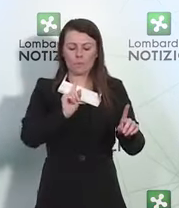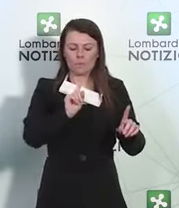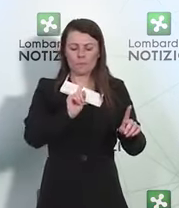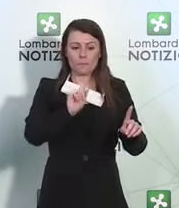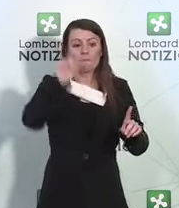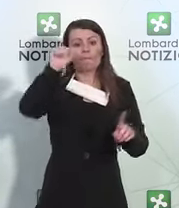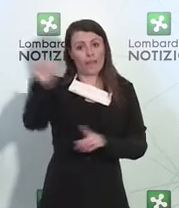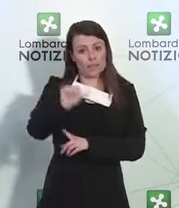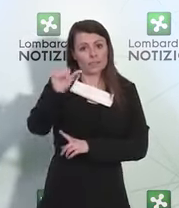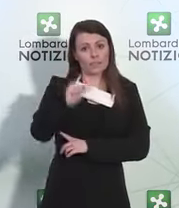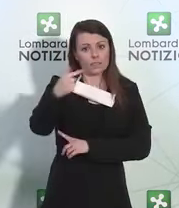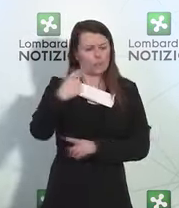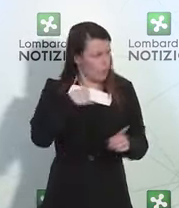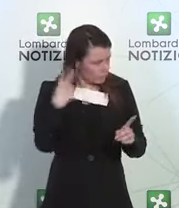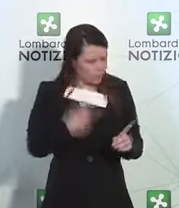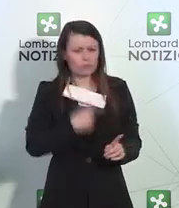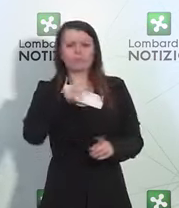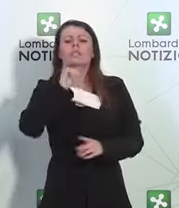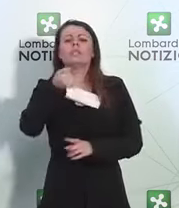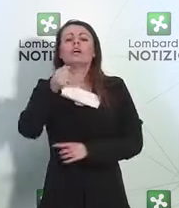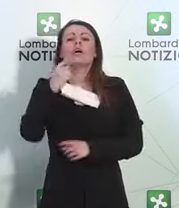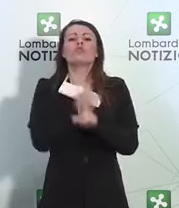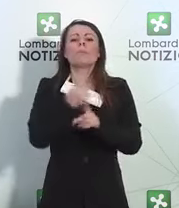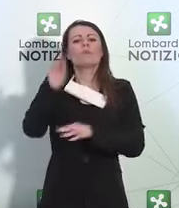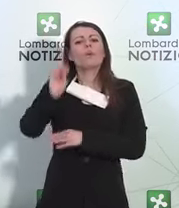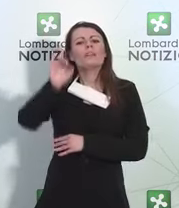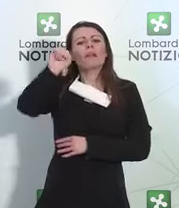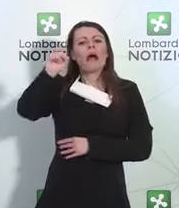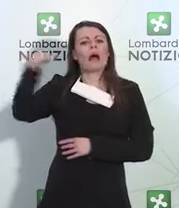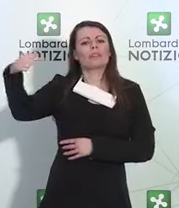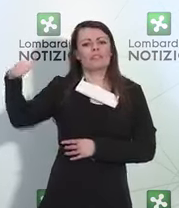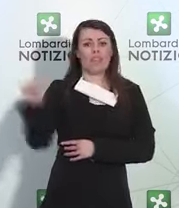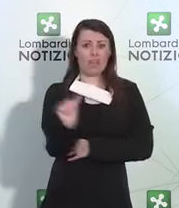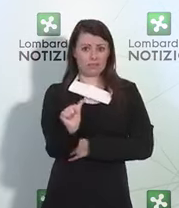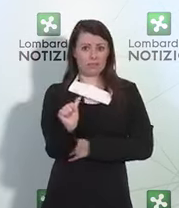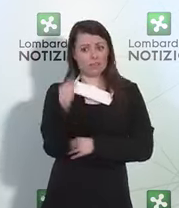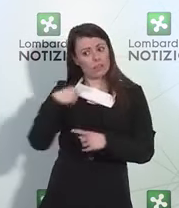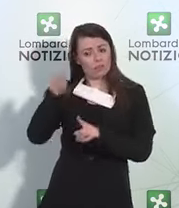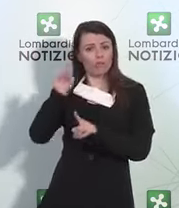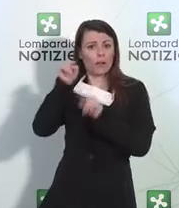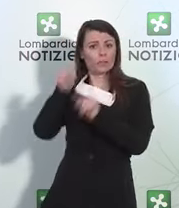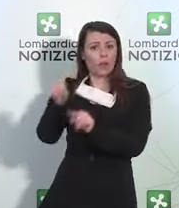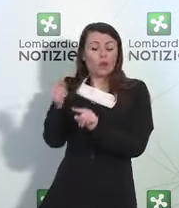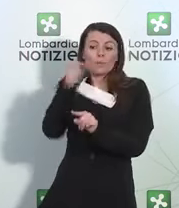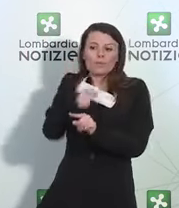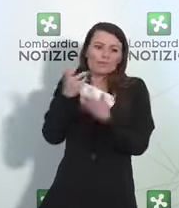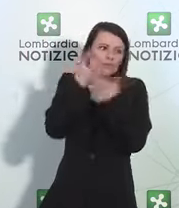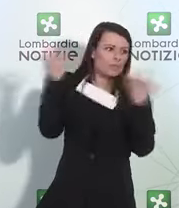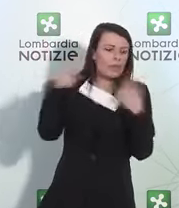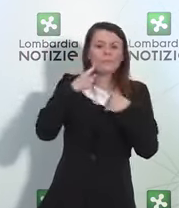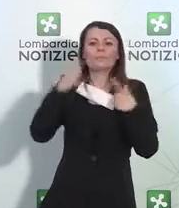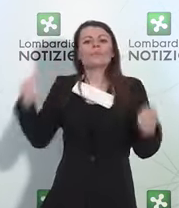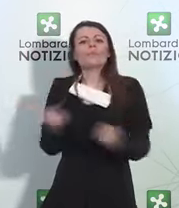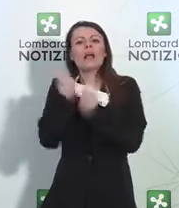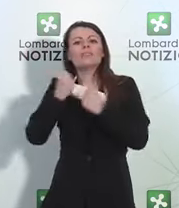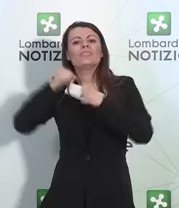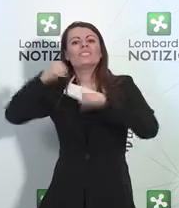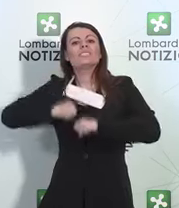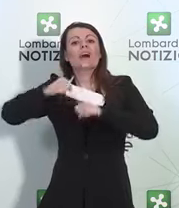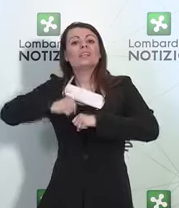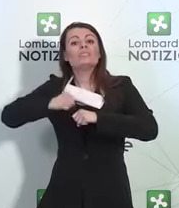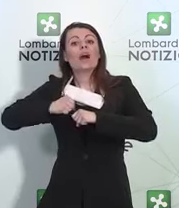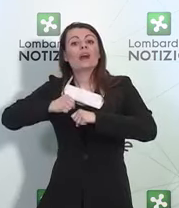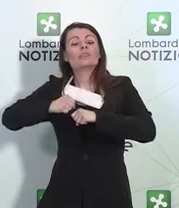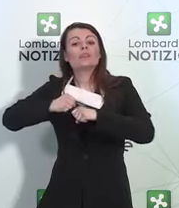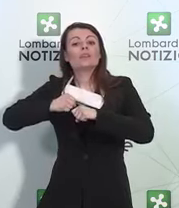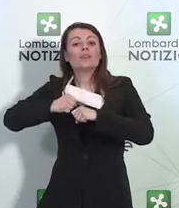ss no ats la chiesa ts perché è chiaro che comunque l'attività sanitaria anche all'interno delle